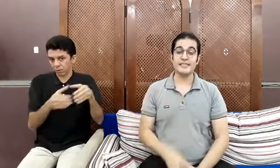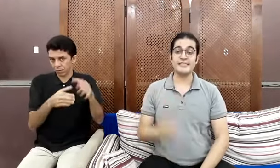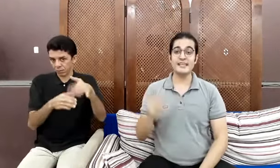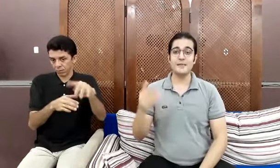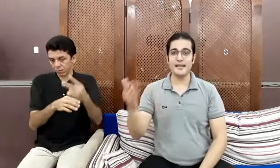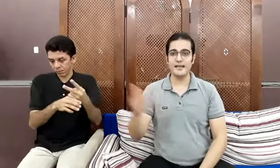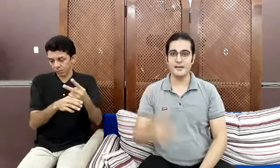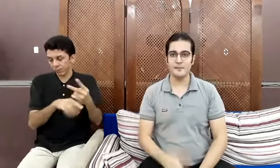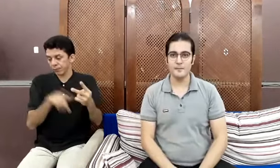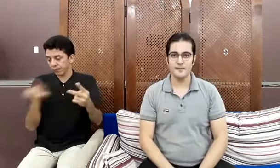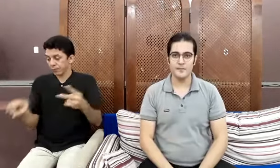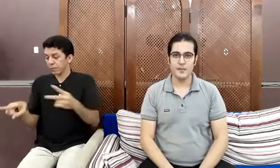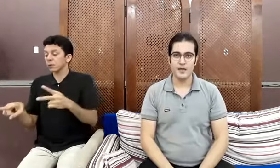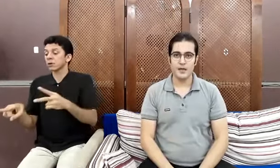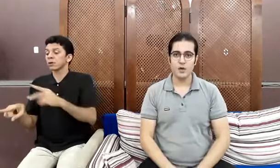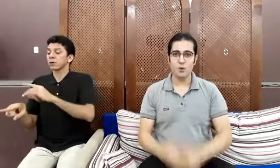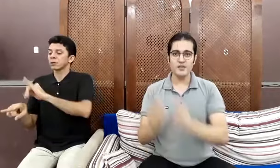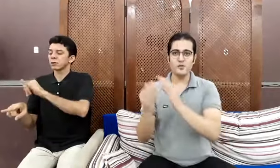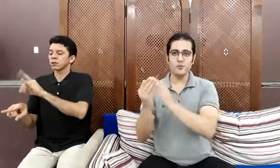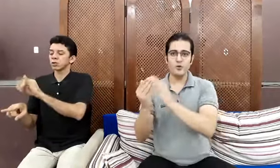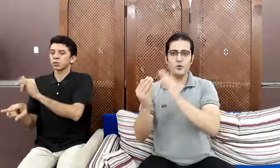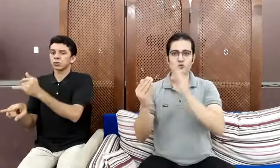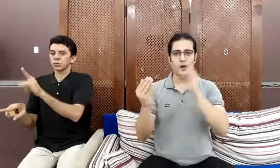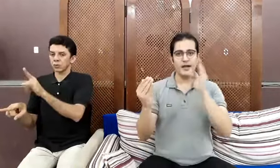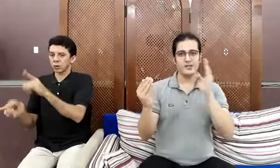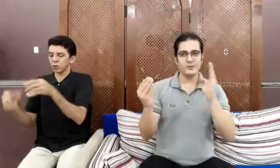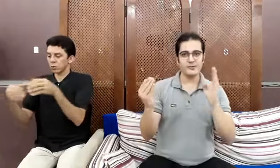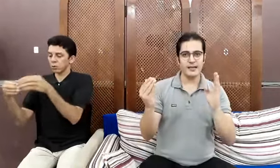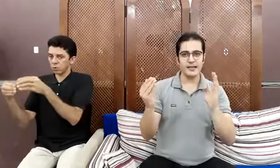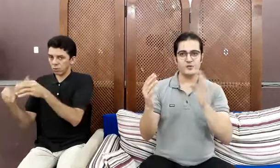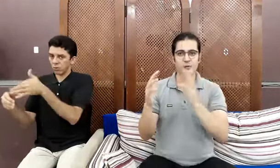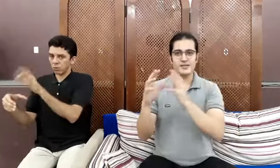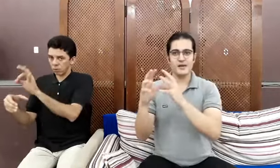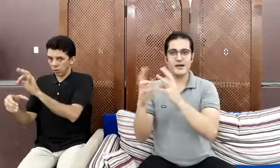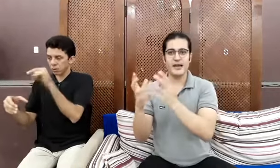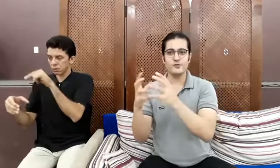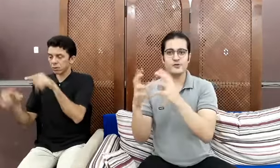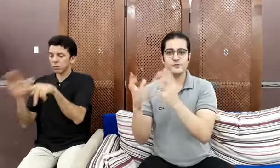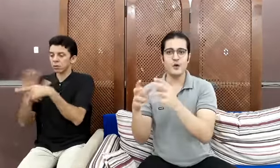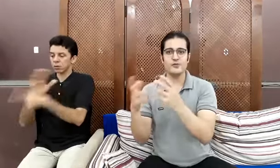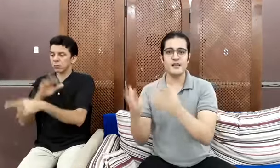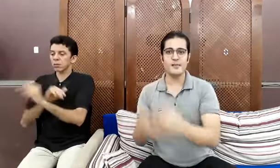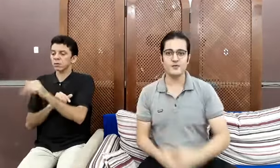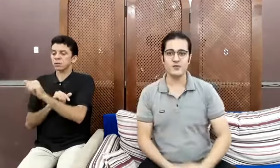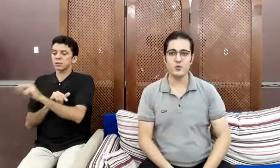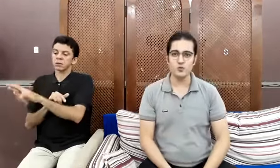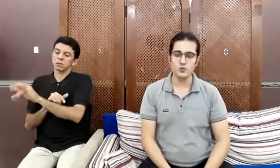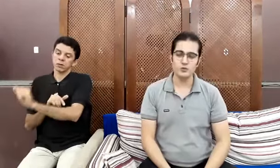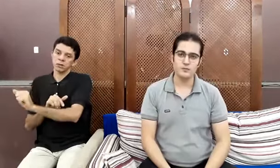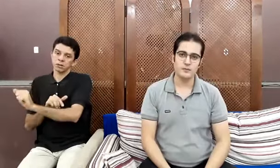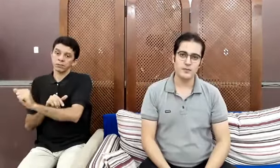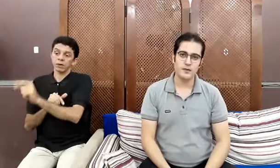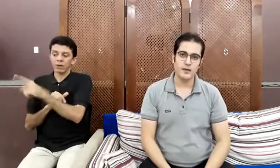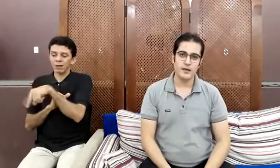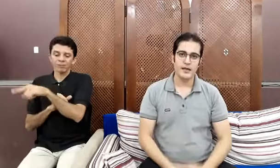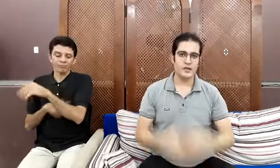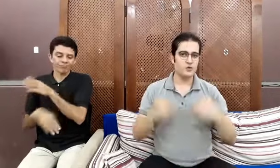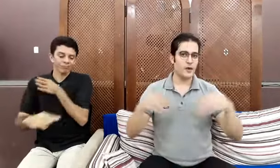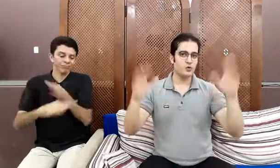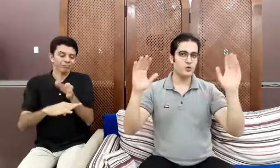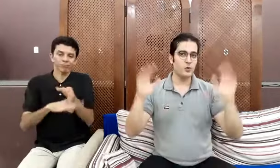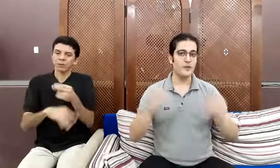em Samaria. E como eles não podiam cultuar em Jerusalém, eles começaram a criar os seus próprios elementos de culto.